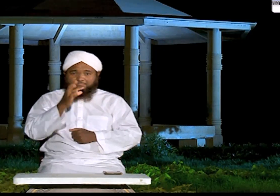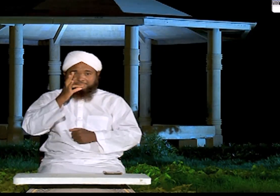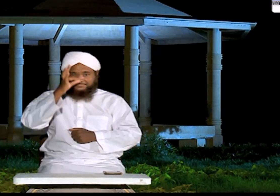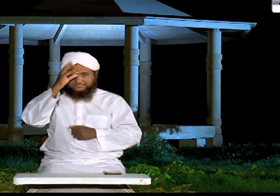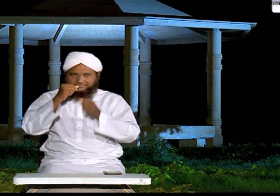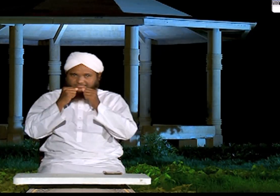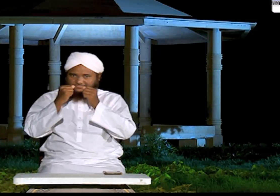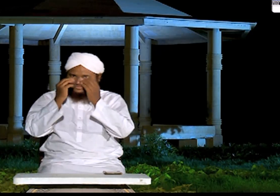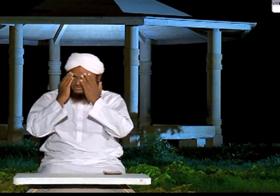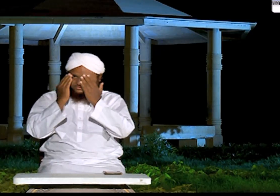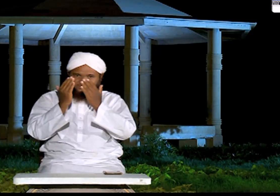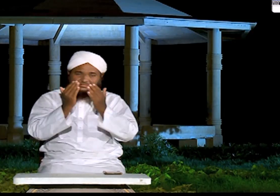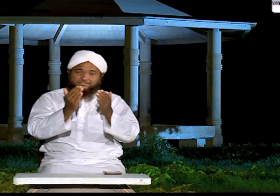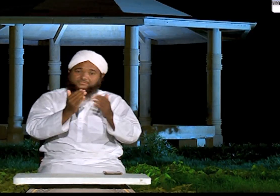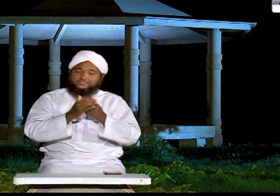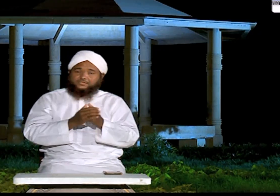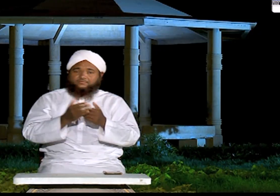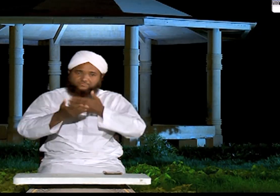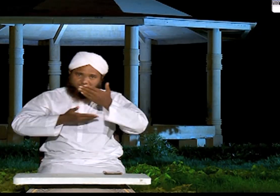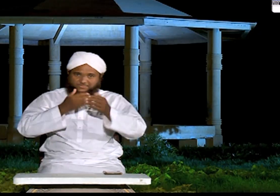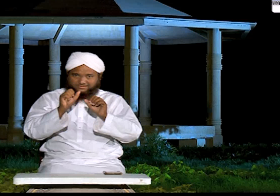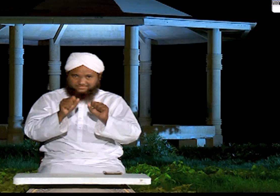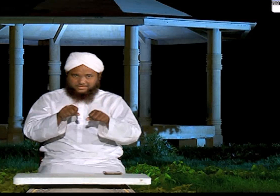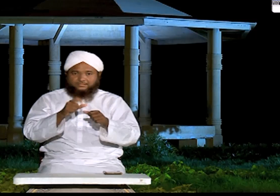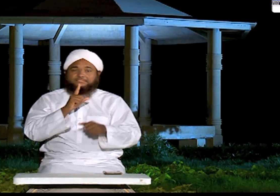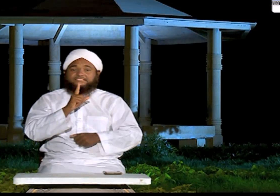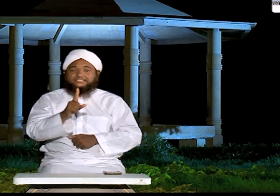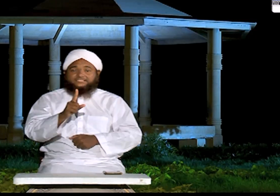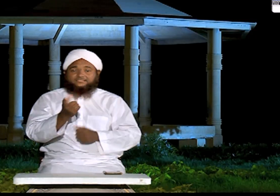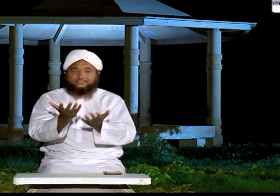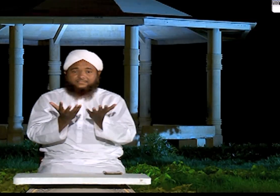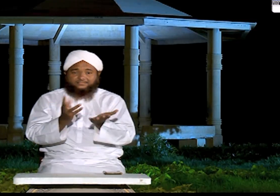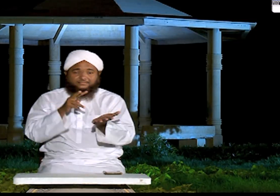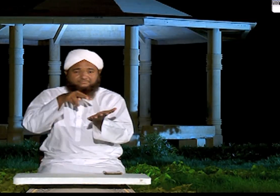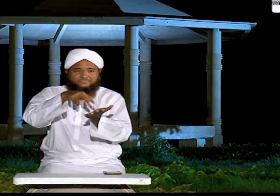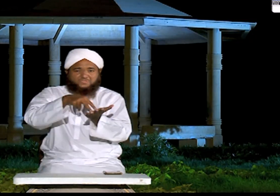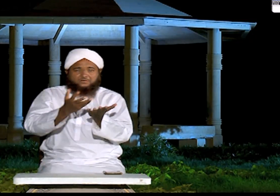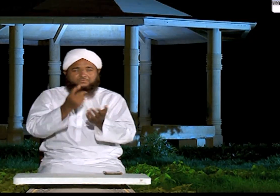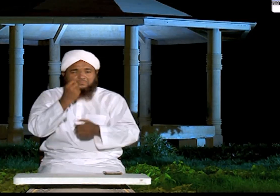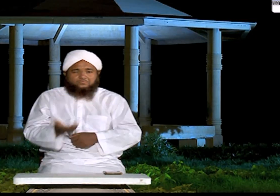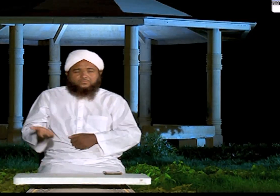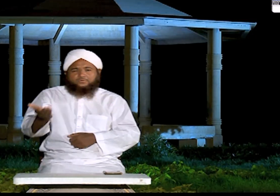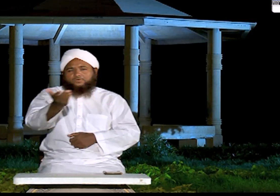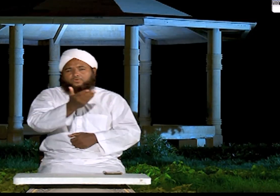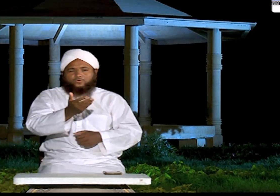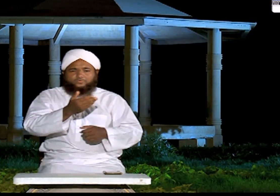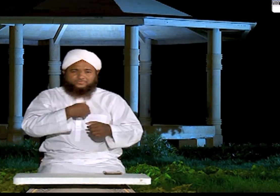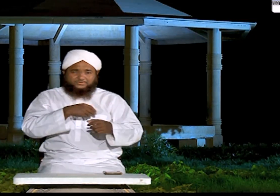اللہ علیہ وآلہ وسلم کا فرمان ہے بے شک بروز قیامت لوگوں میں سے میرے قریب در وہ